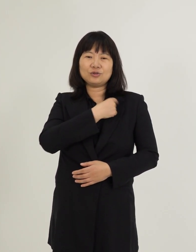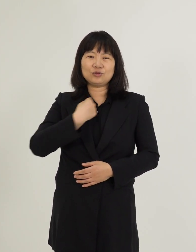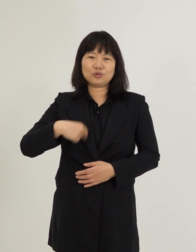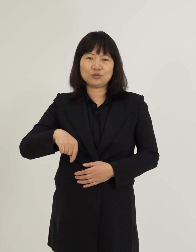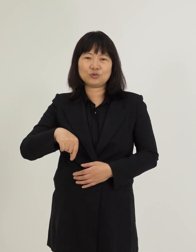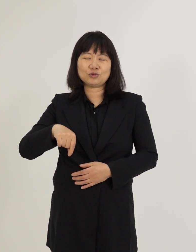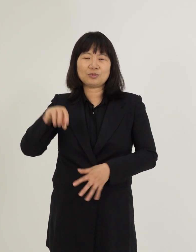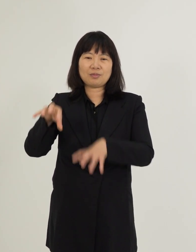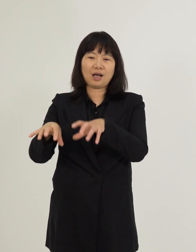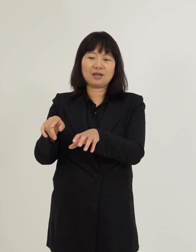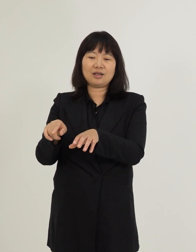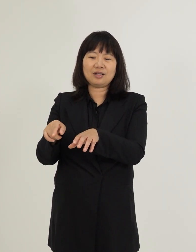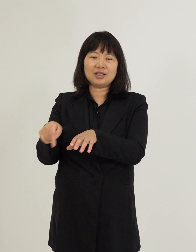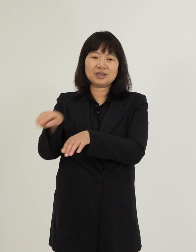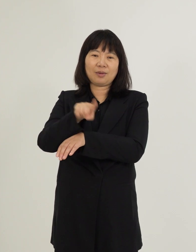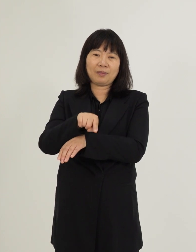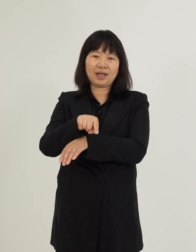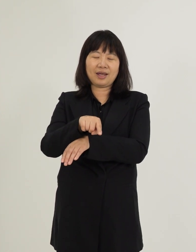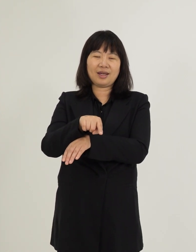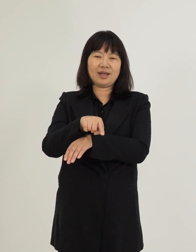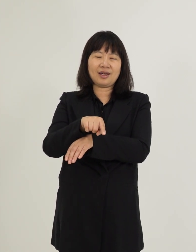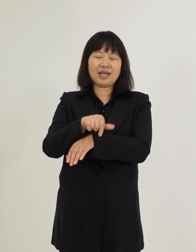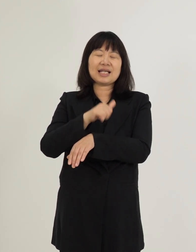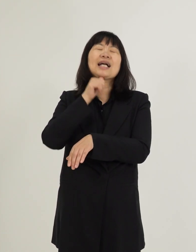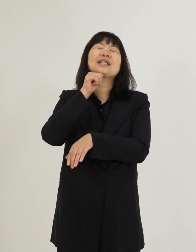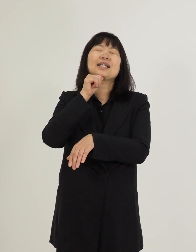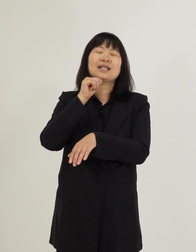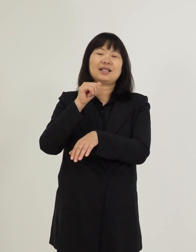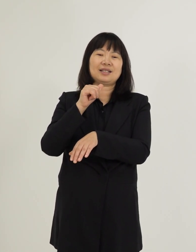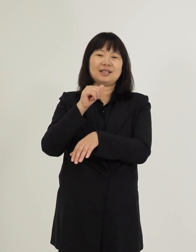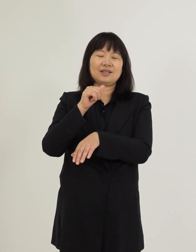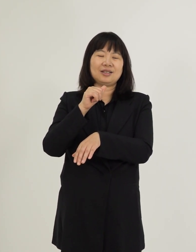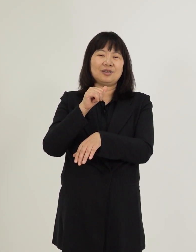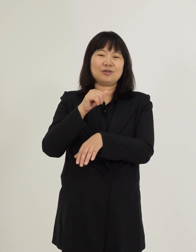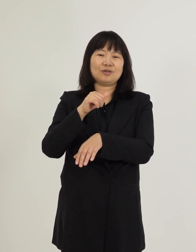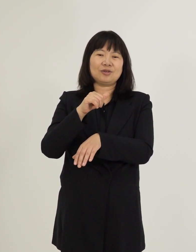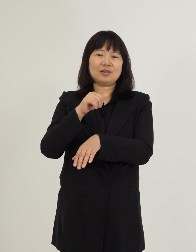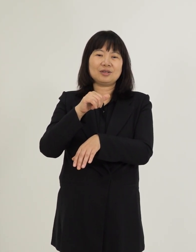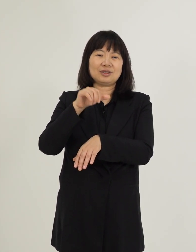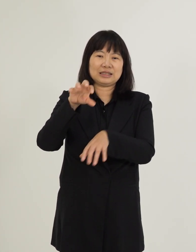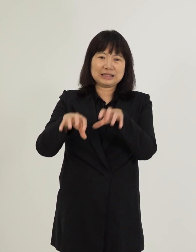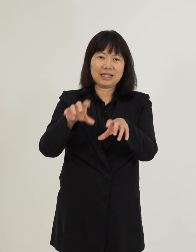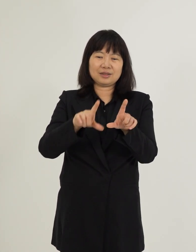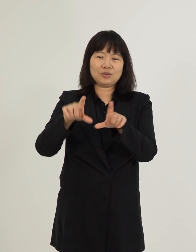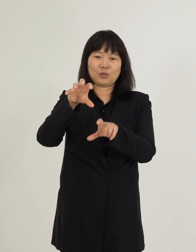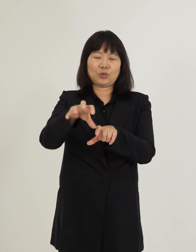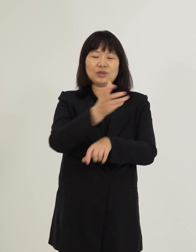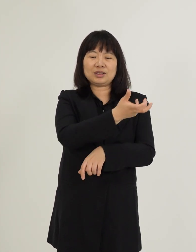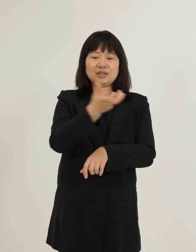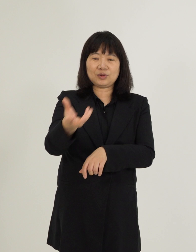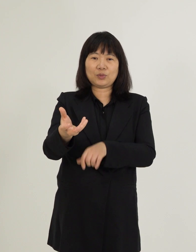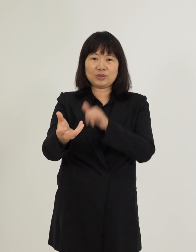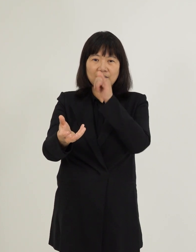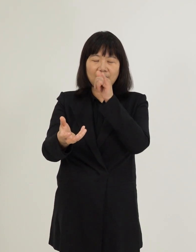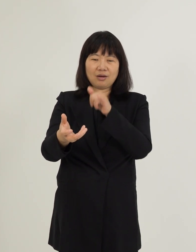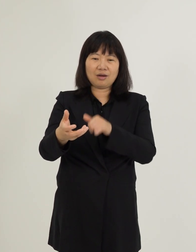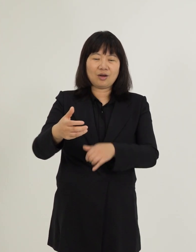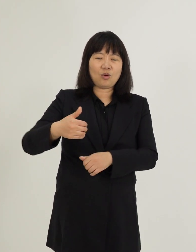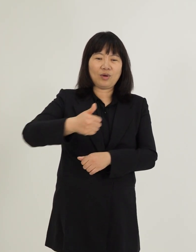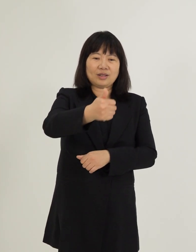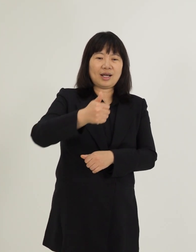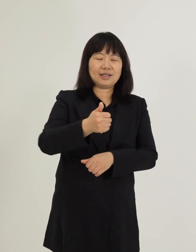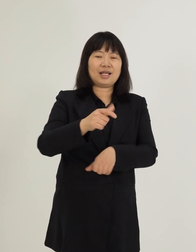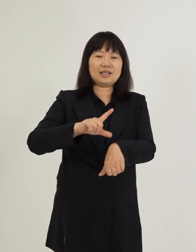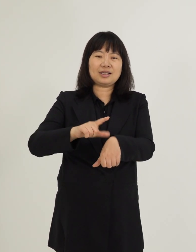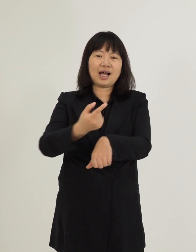학교가 이전을 결정해요. 이 코스가 1시간 거리입니다. 그럼